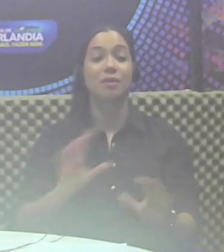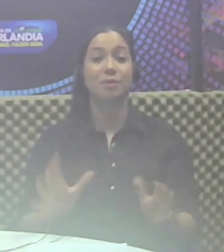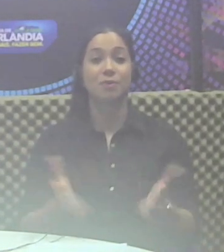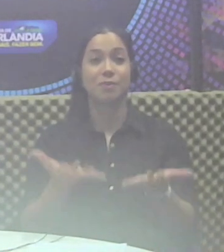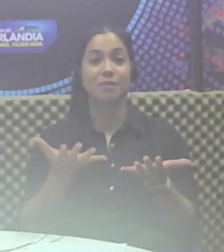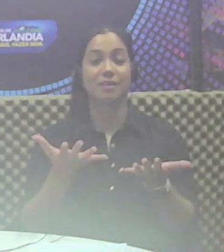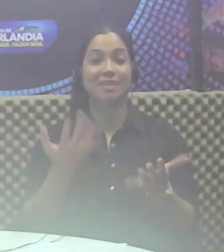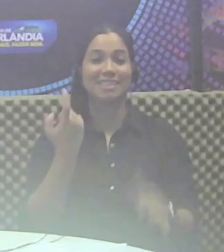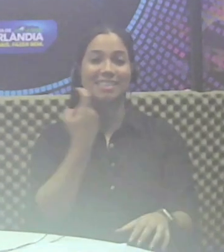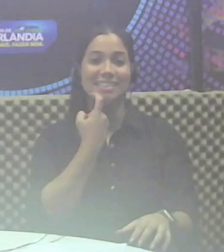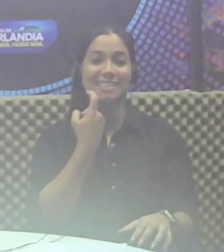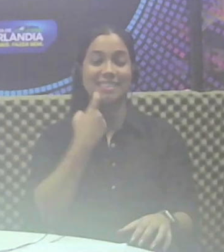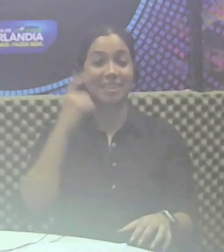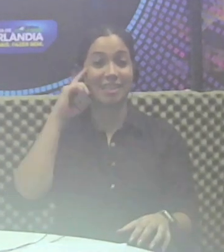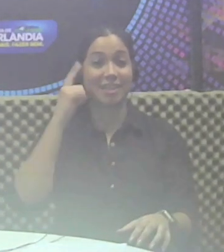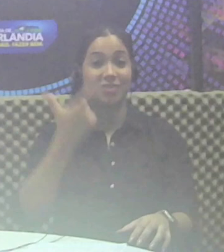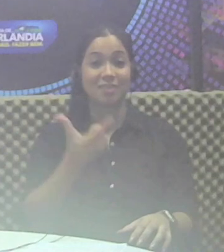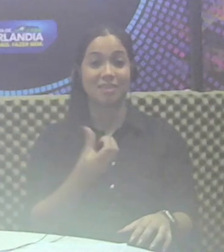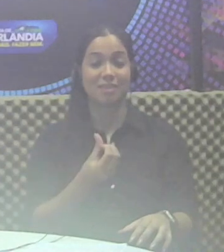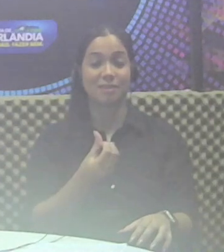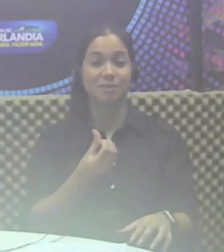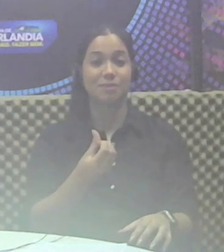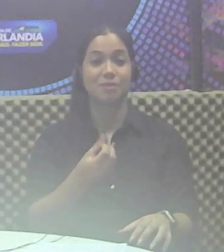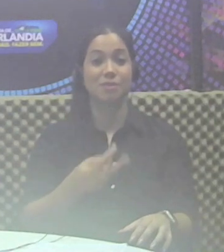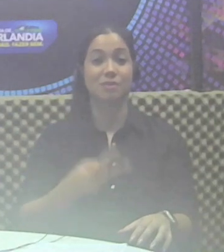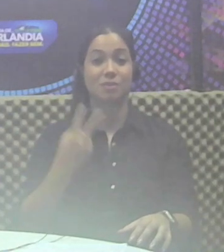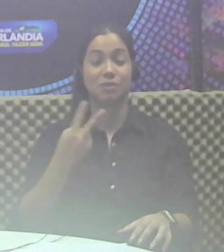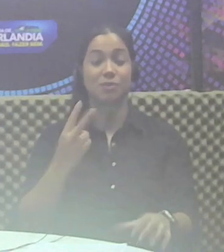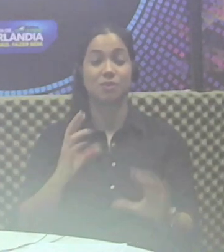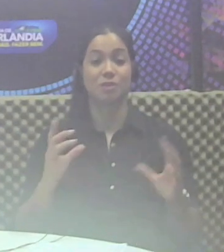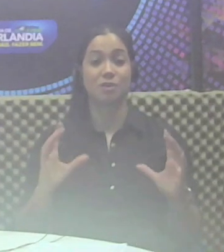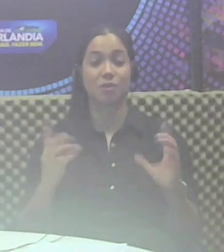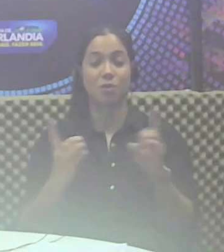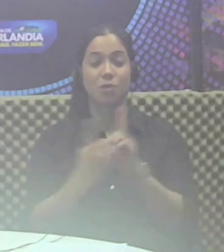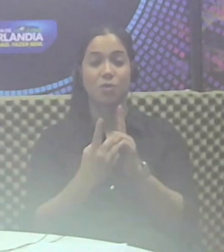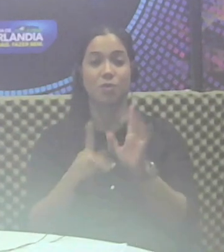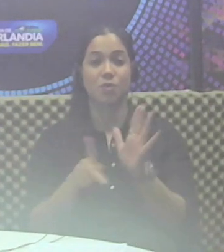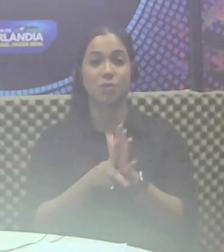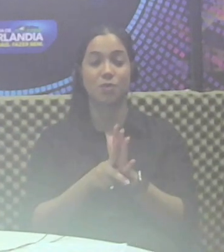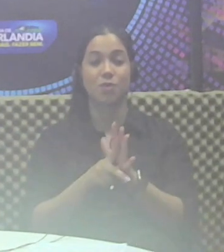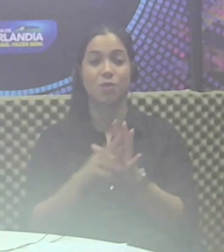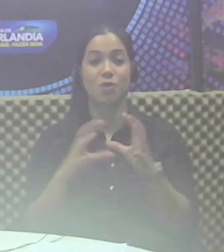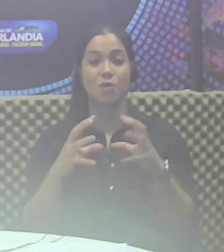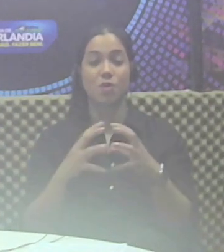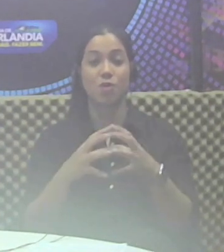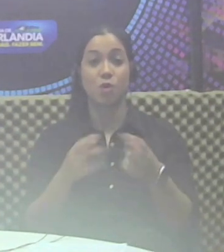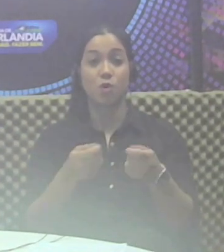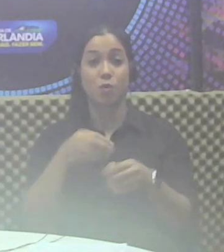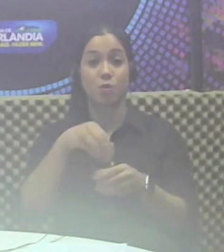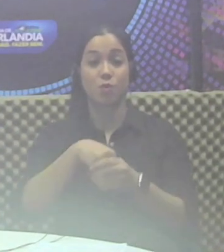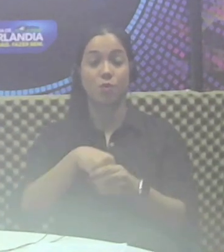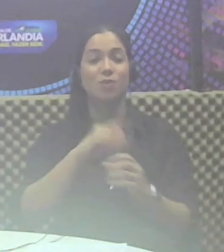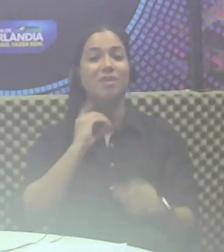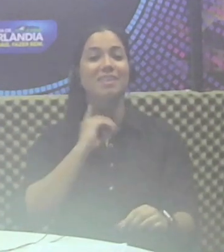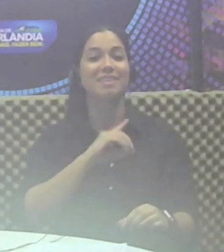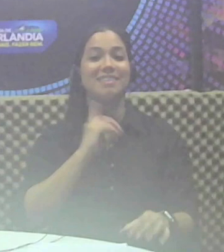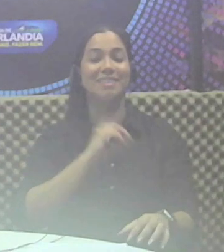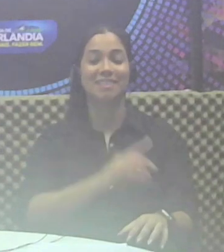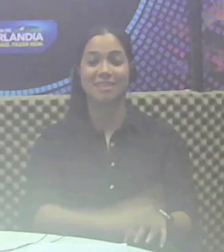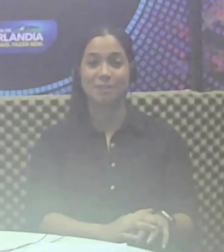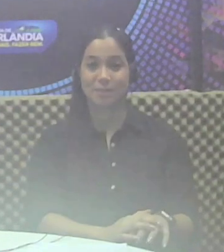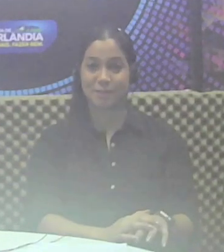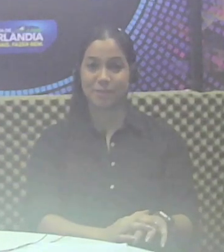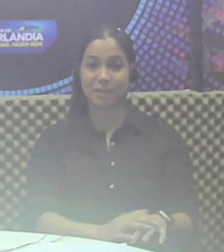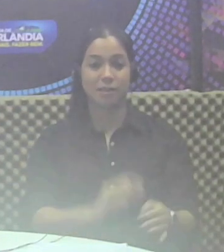nesta sexta-feira, dia 26, o segundo encontro técnico do Conselho Estadual de Controle Interno de Minas Gerais.